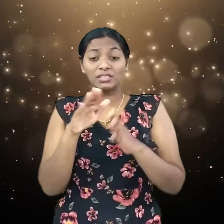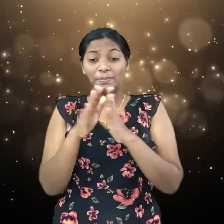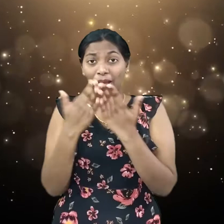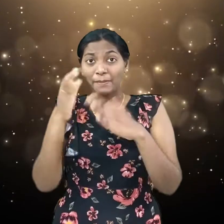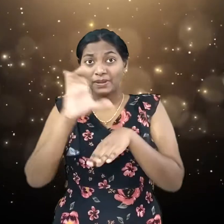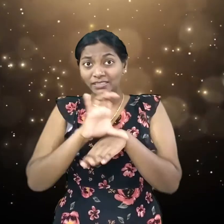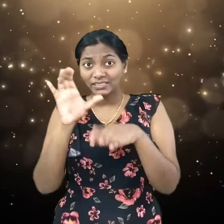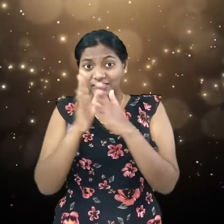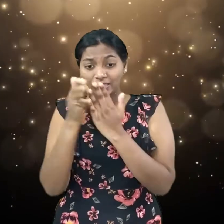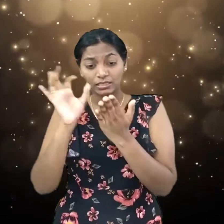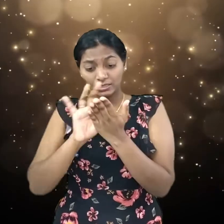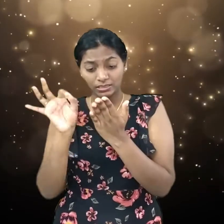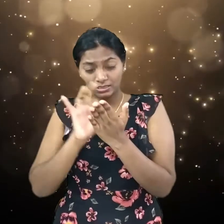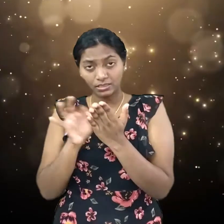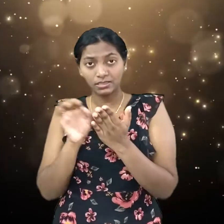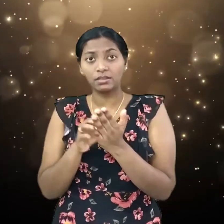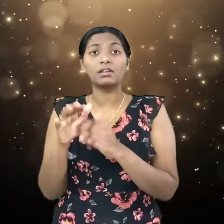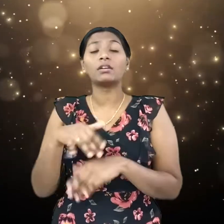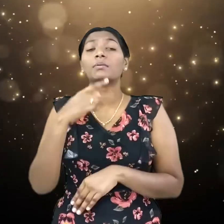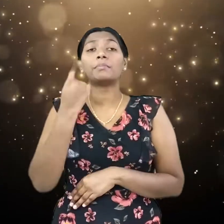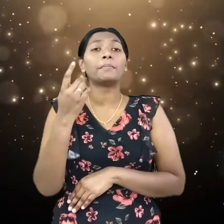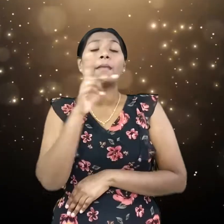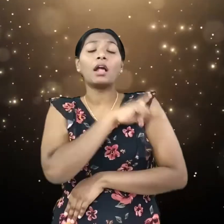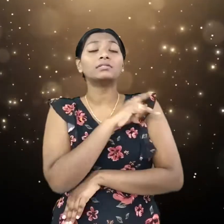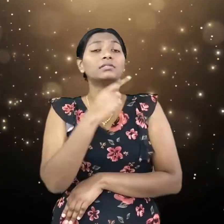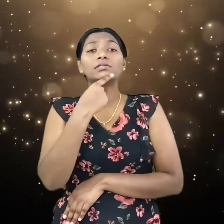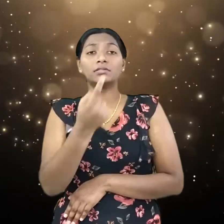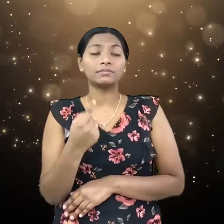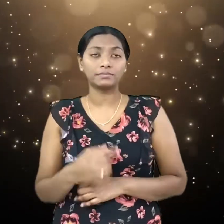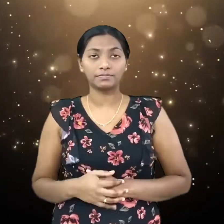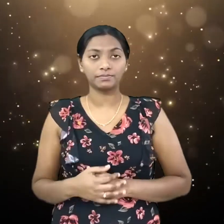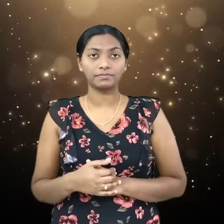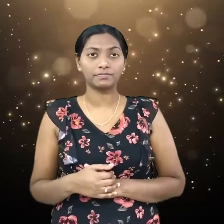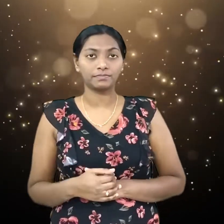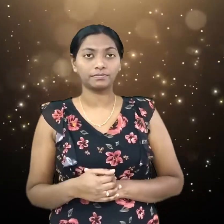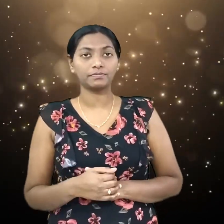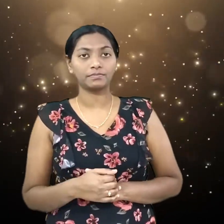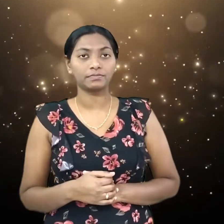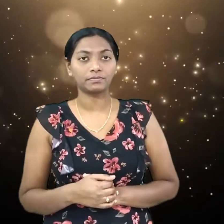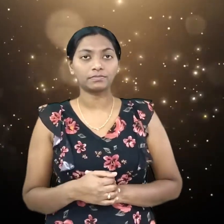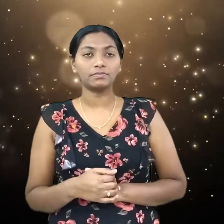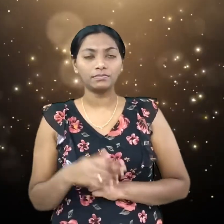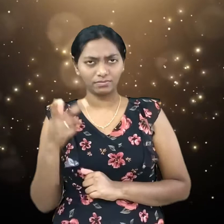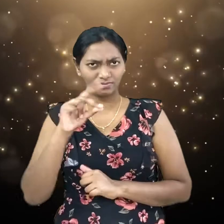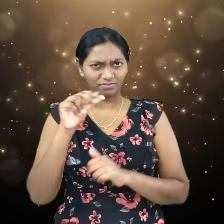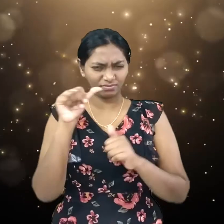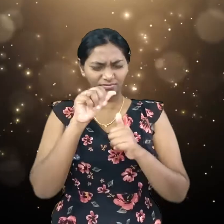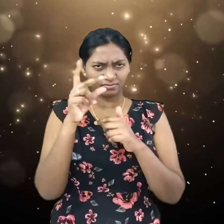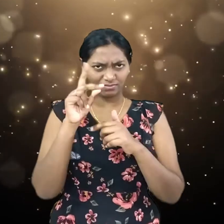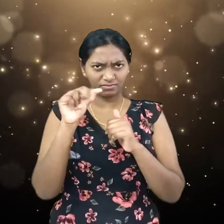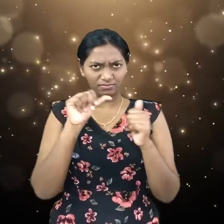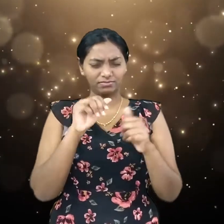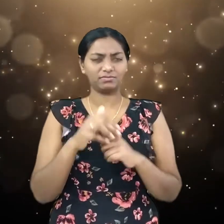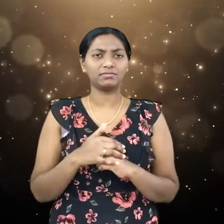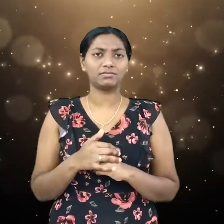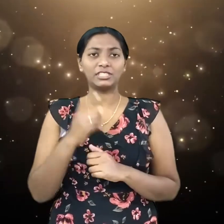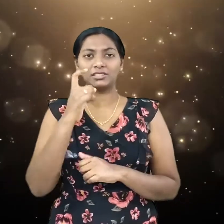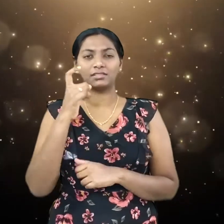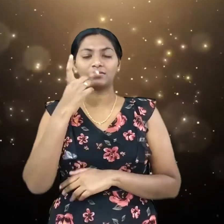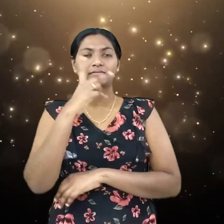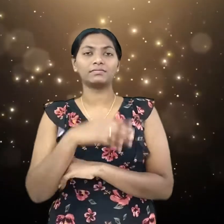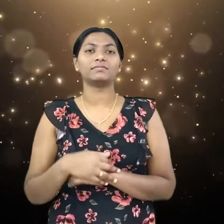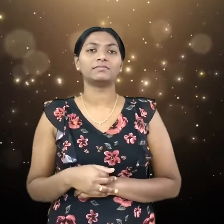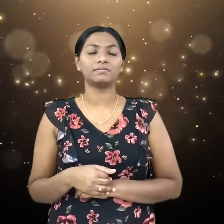है। मुझ पर जो सब पवित्र लोगों में छोटे से, आविशु कैन वी गो बैक